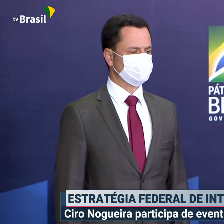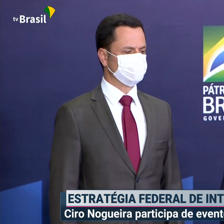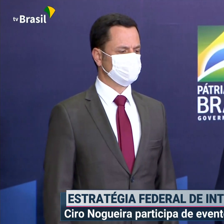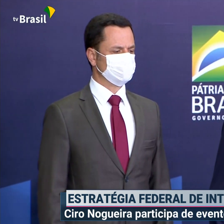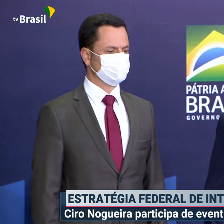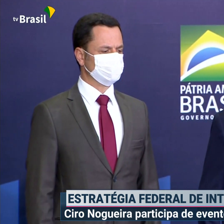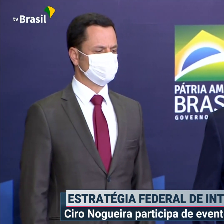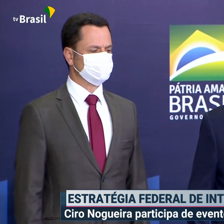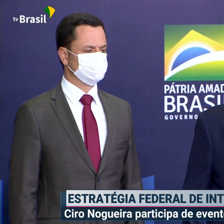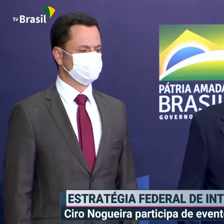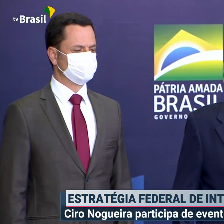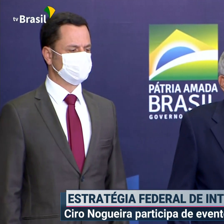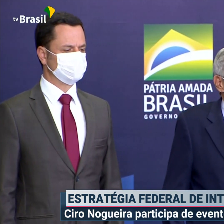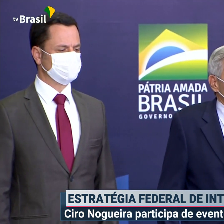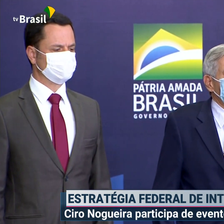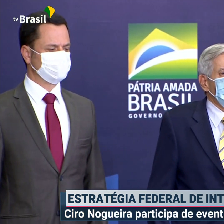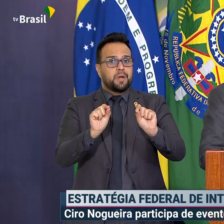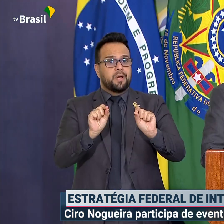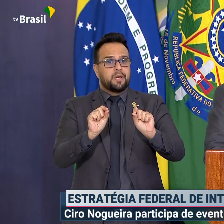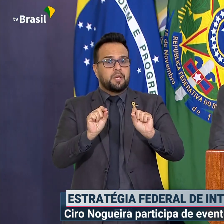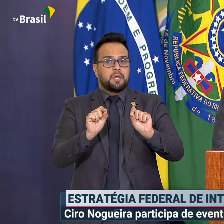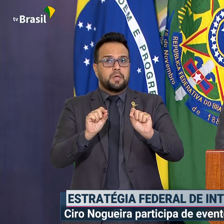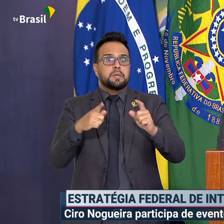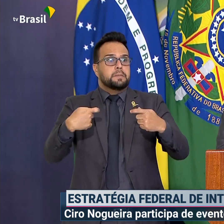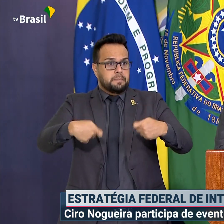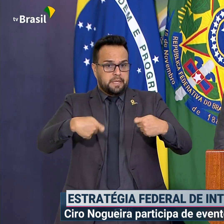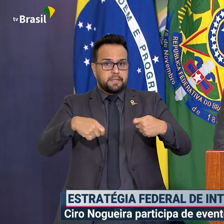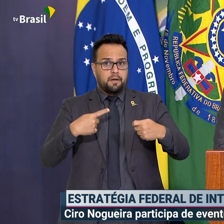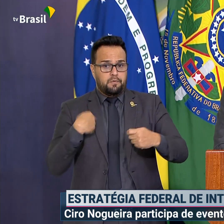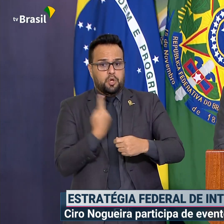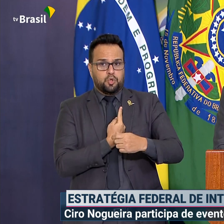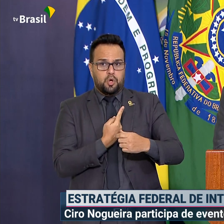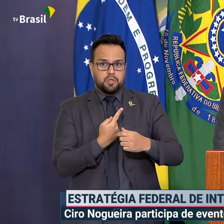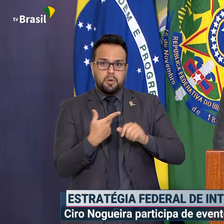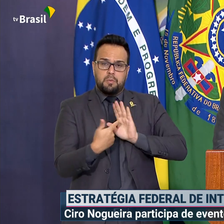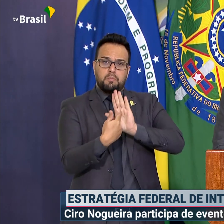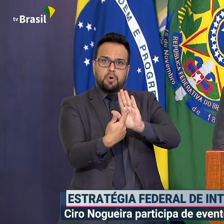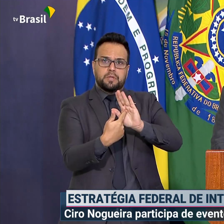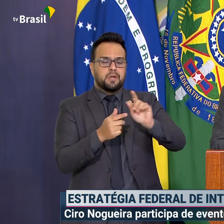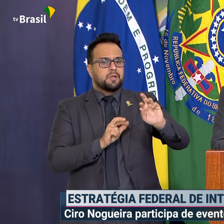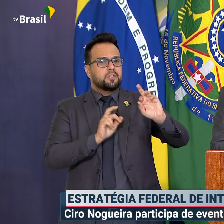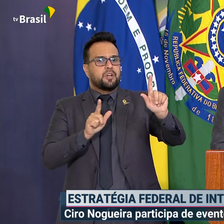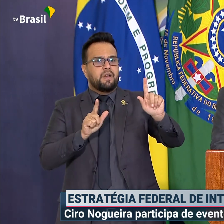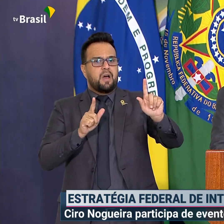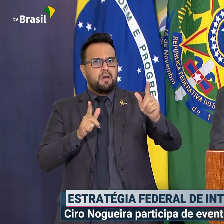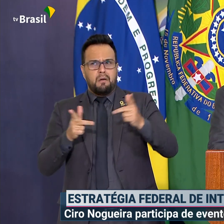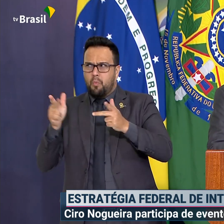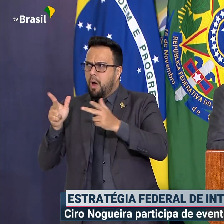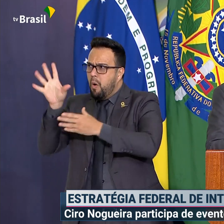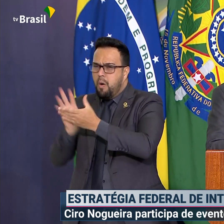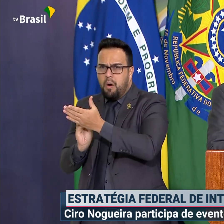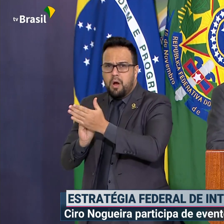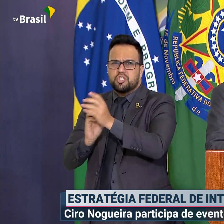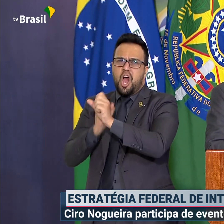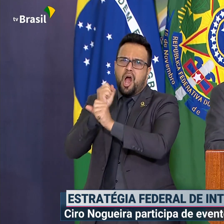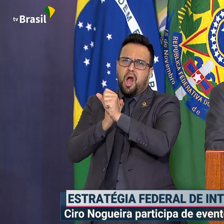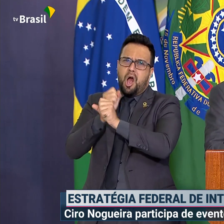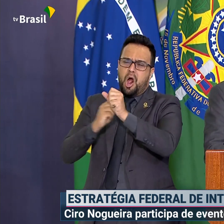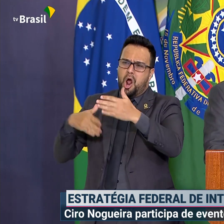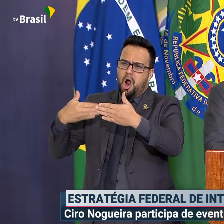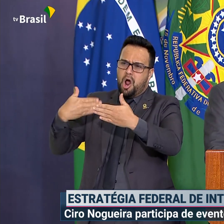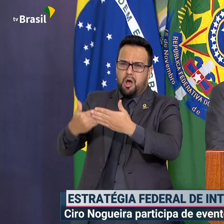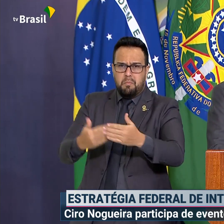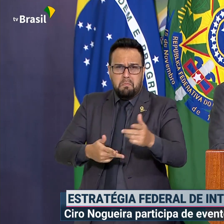do gabinete de segurança e crítico do centrão bolsonaro no discurso disse que o governo dele foi formado por um critério